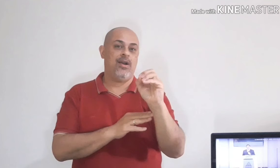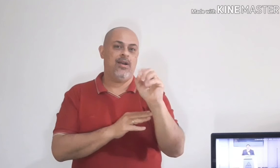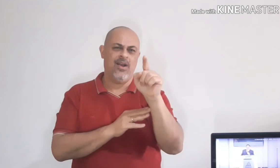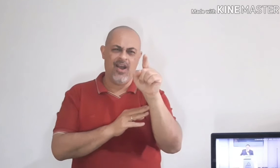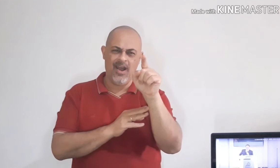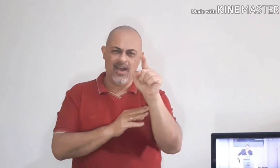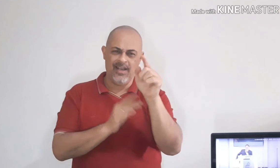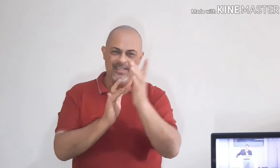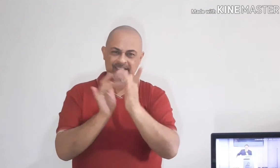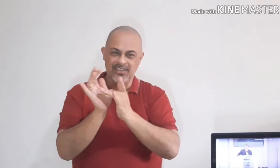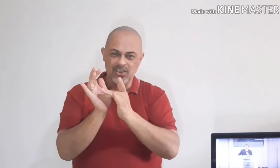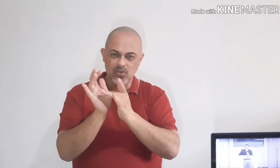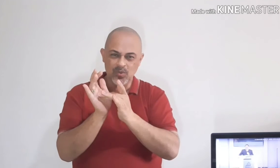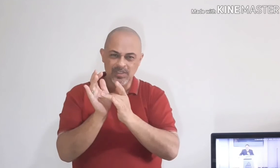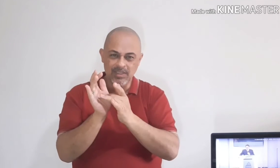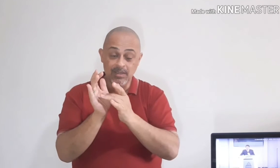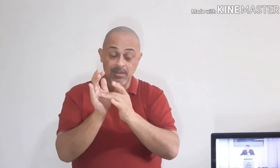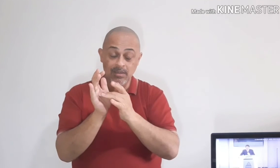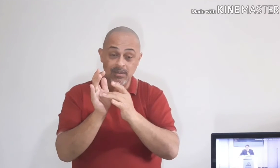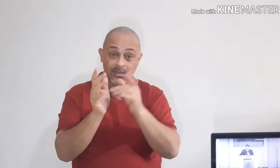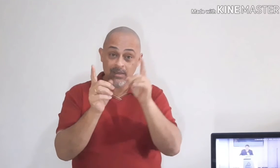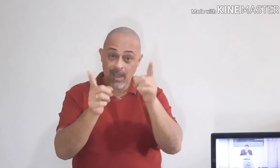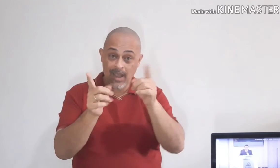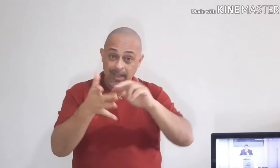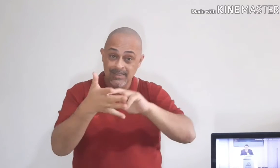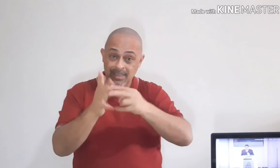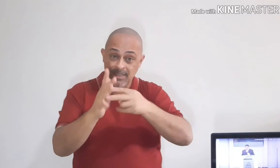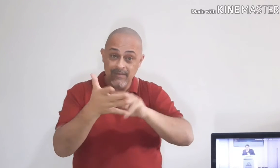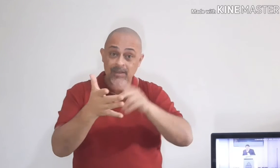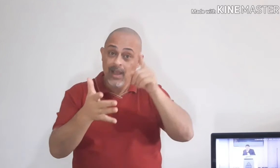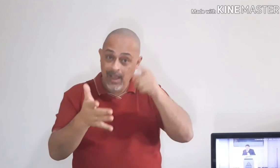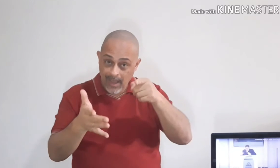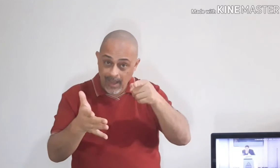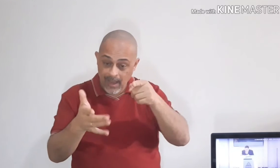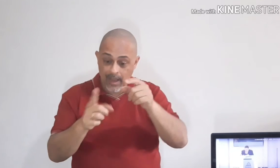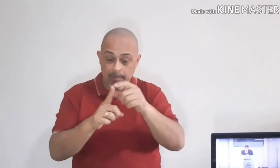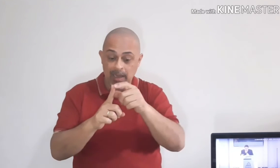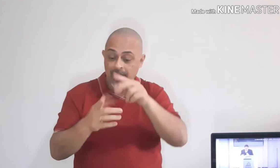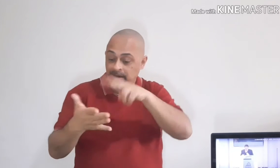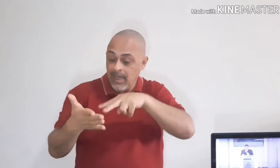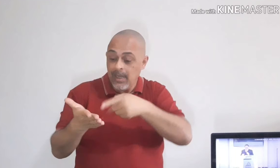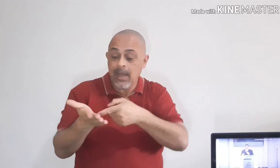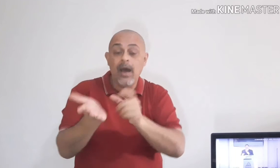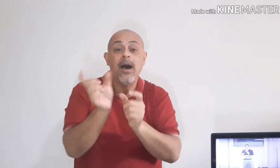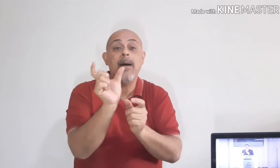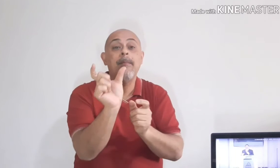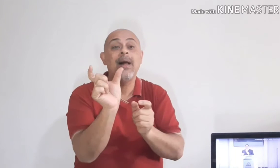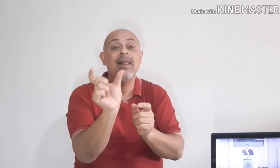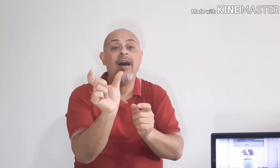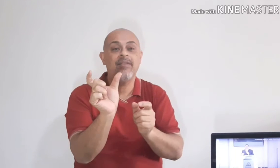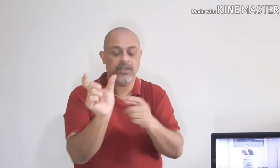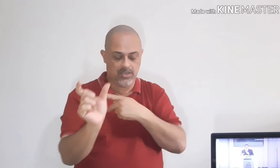Jesus para nós. A palavra de Deus diz que Ele é o meu pastor.